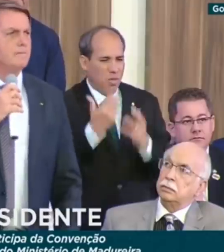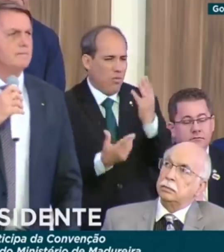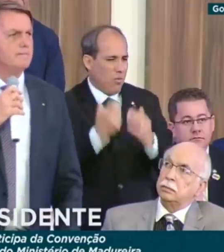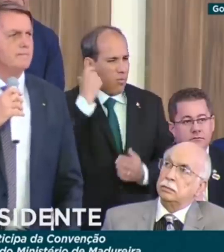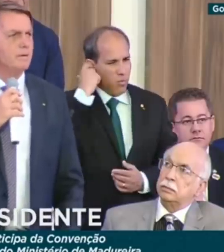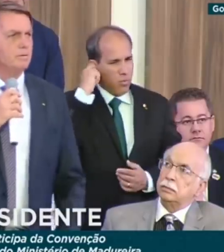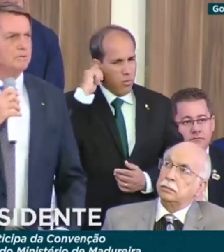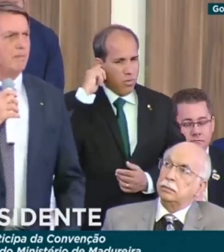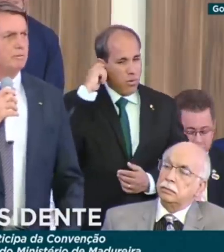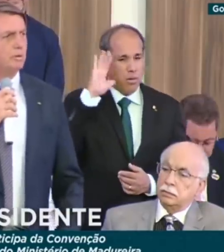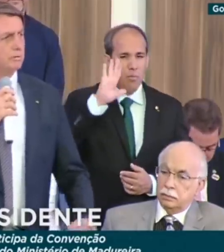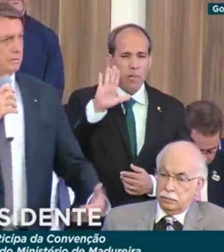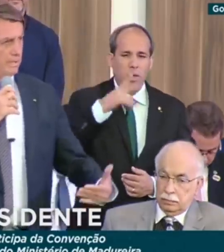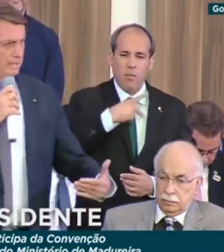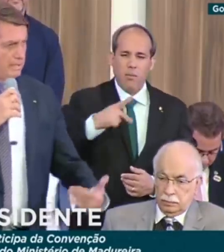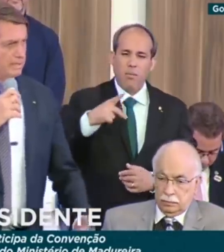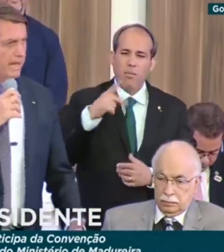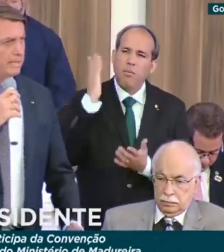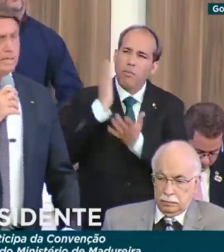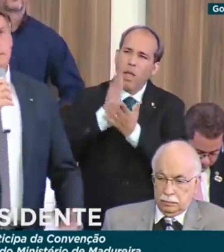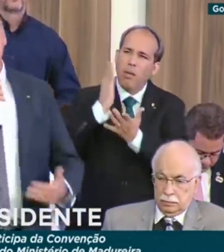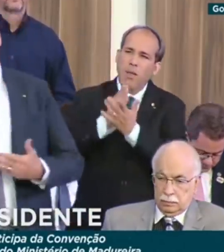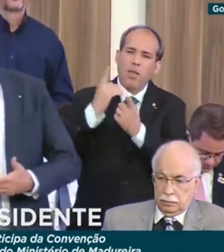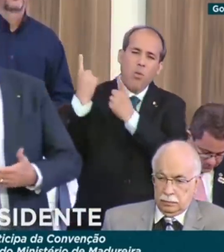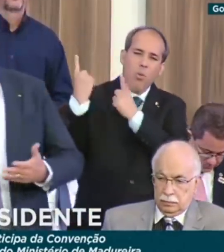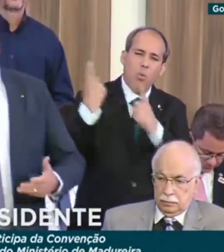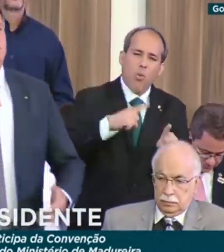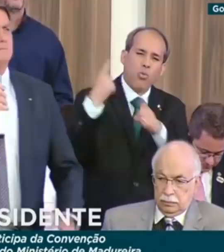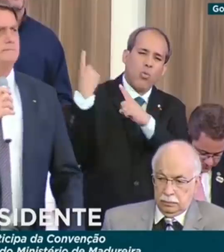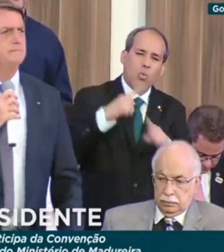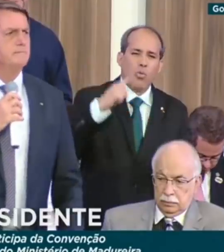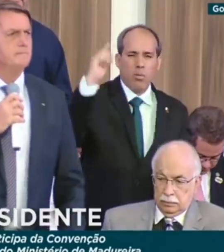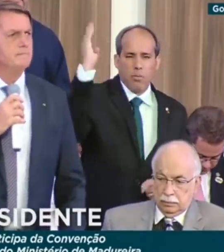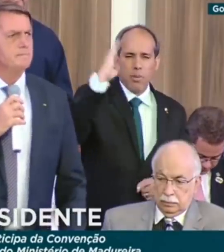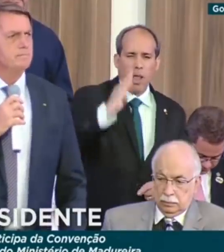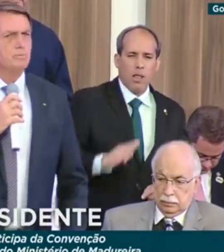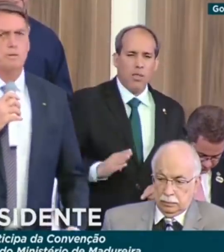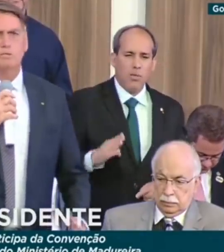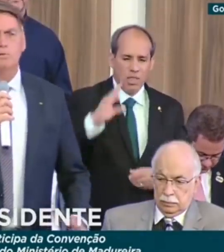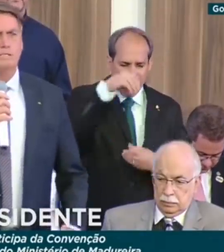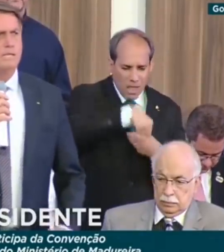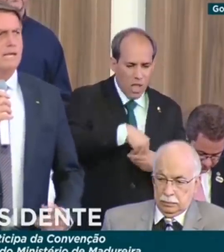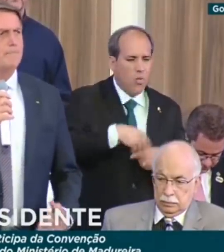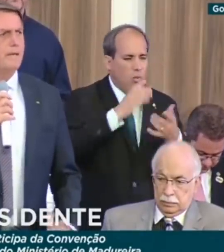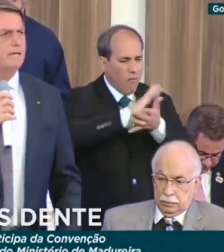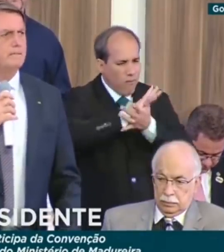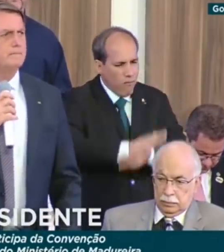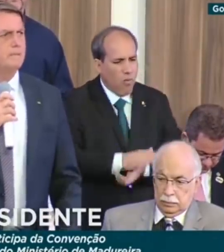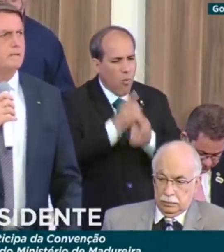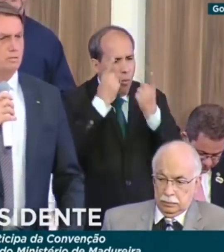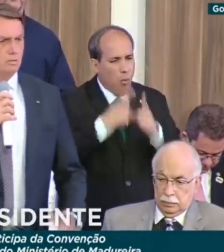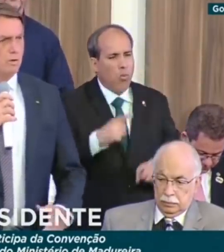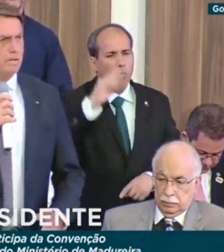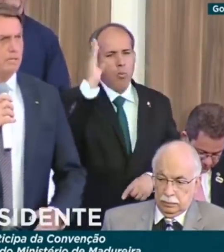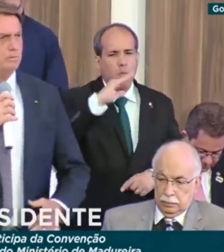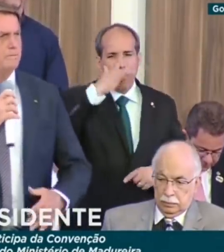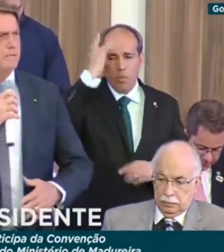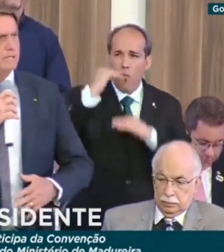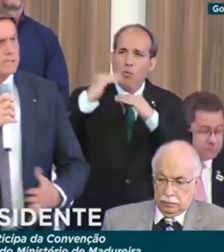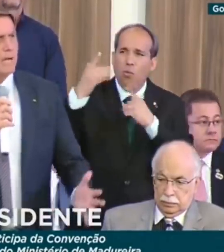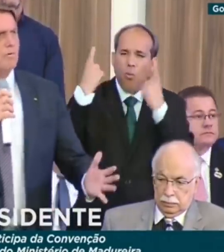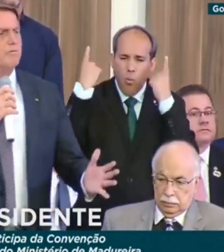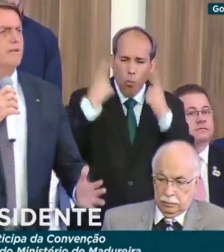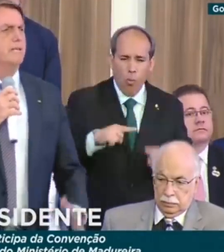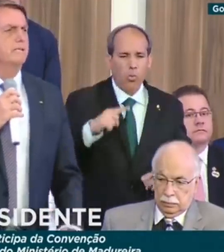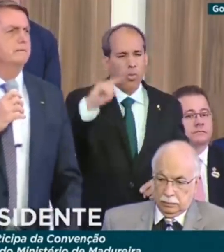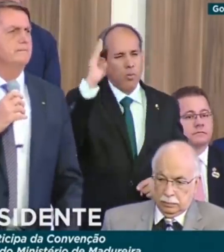atacado o tempo todo, interna e externamente, com pessoas que querem apenas, no momento,